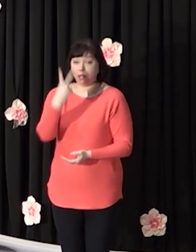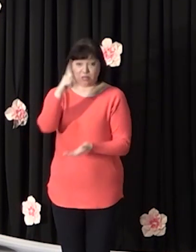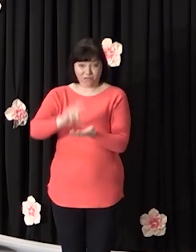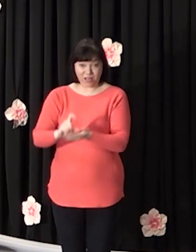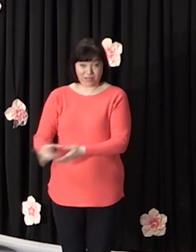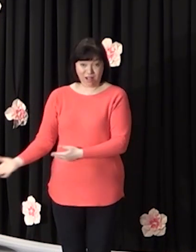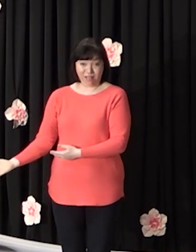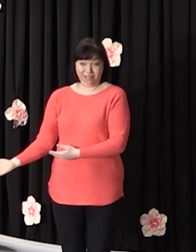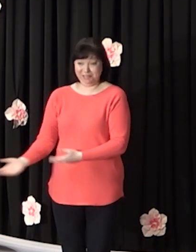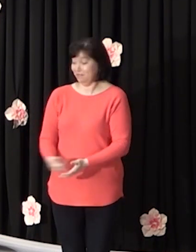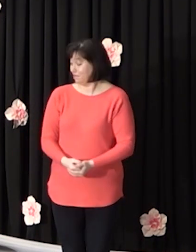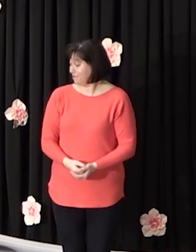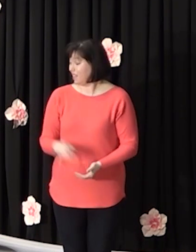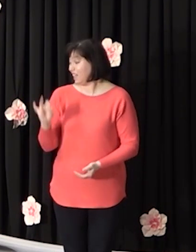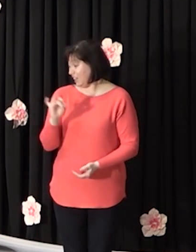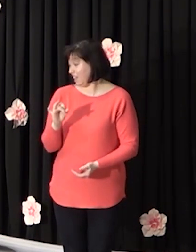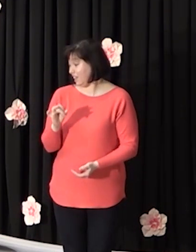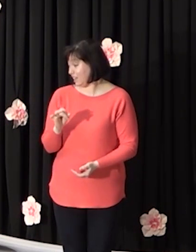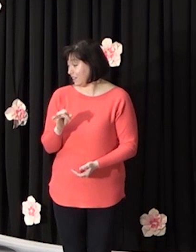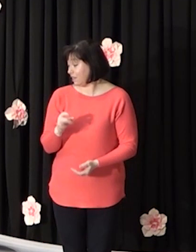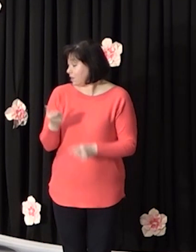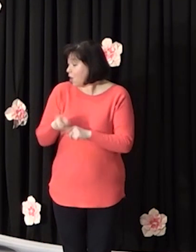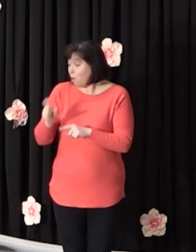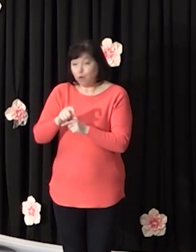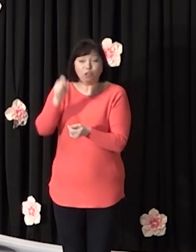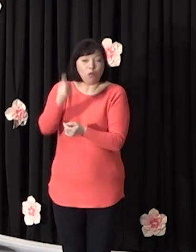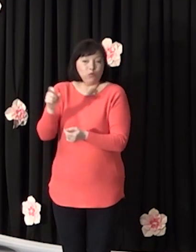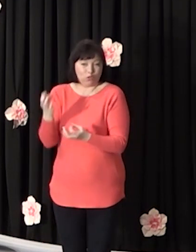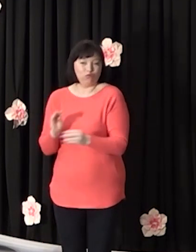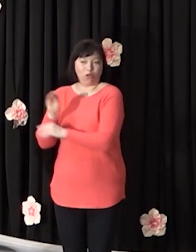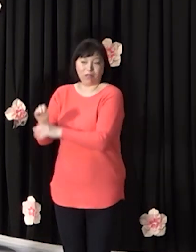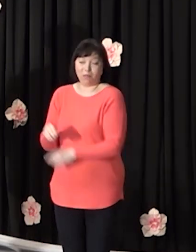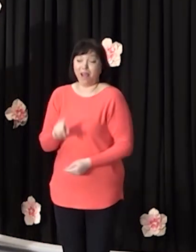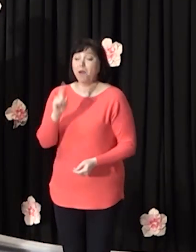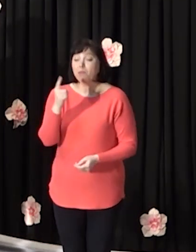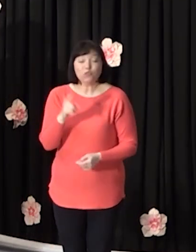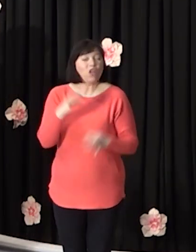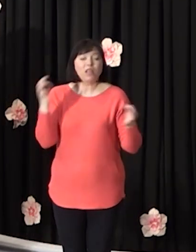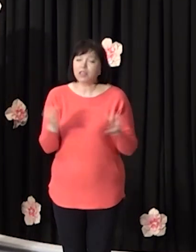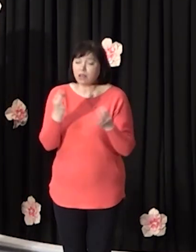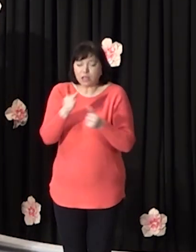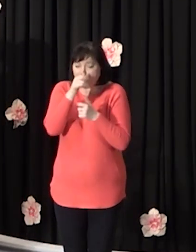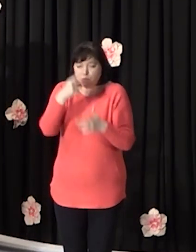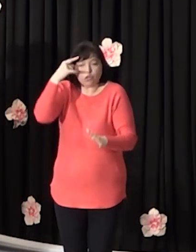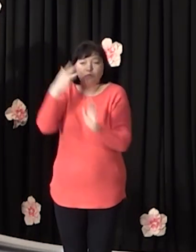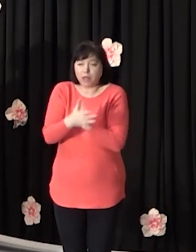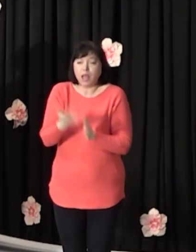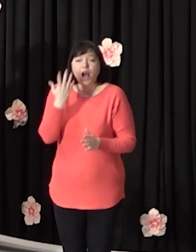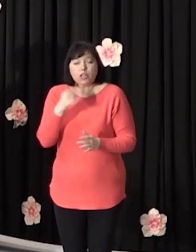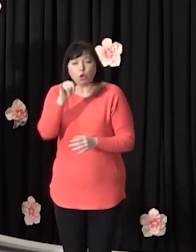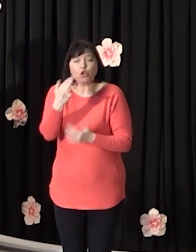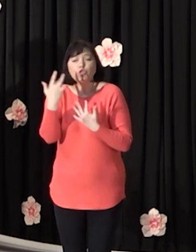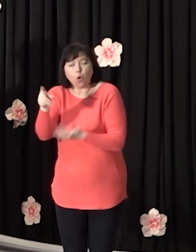два стаканчика и больше бутылочек. Потому что никогда не разобраться, когда у тебя